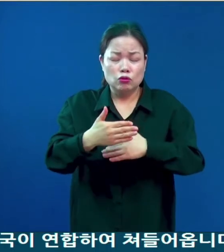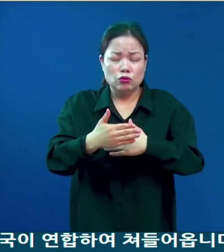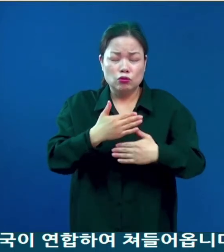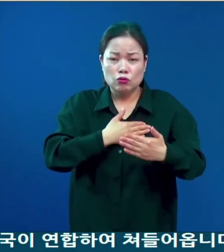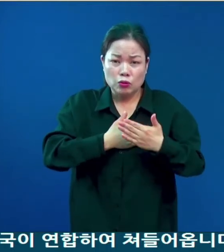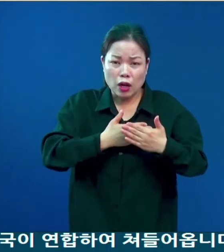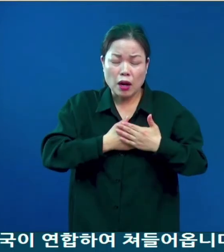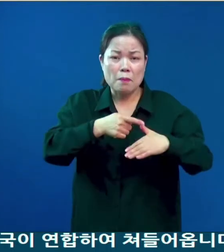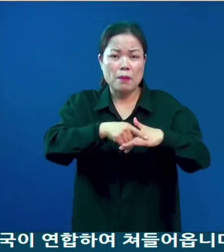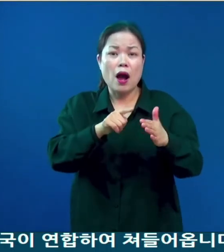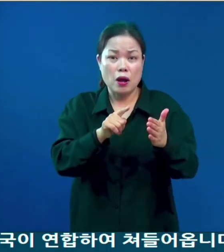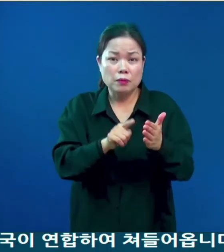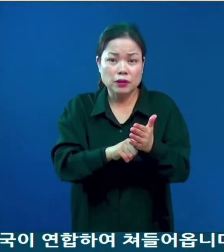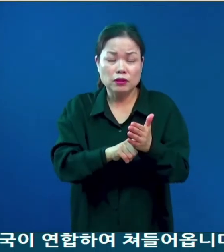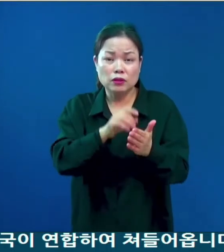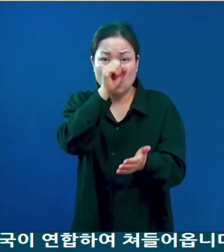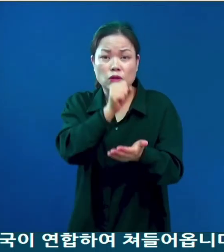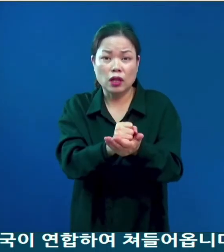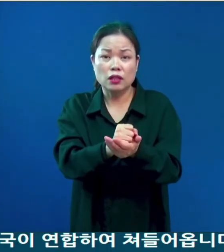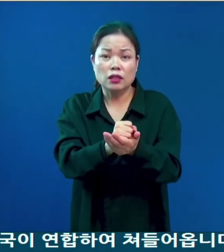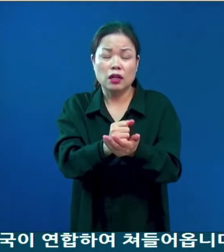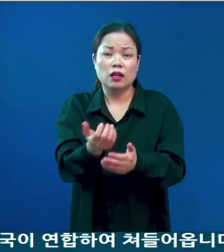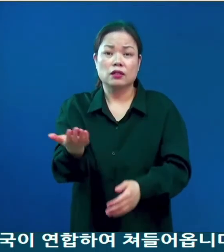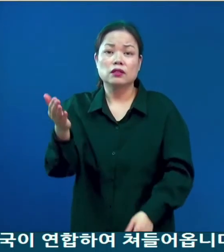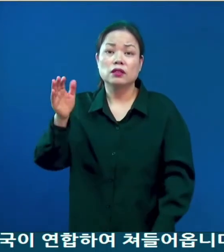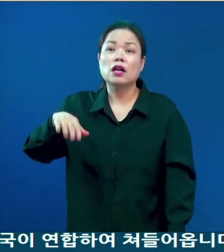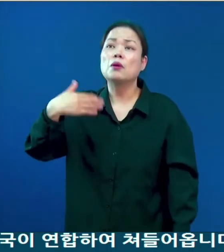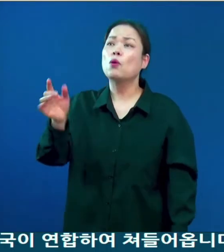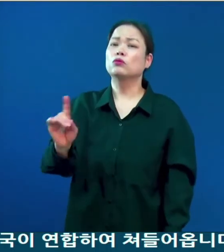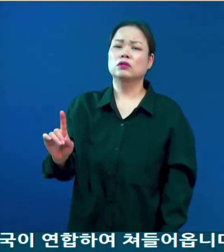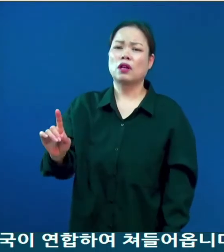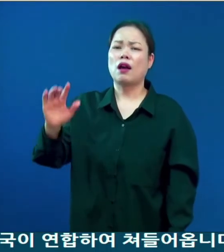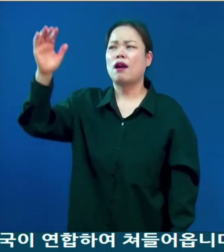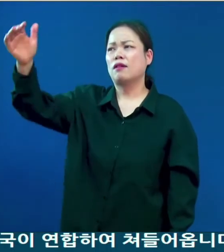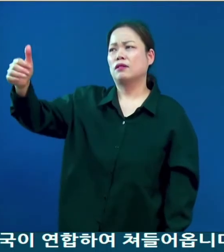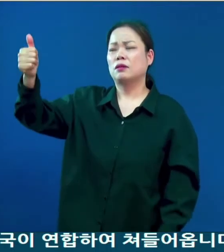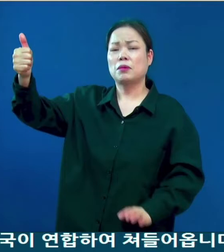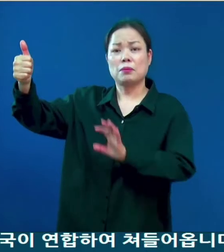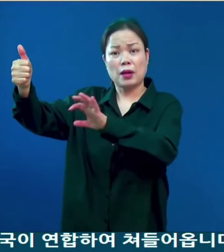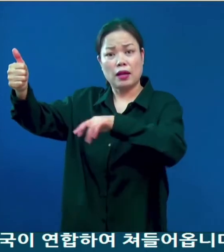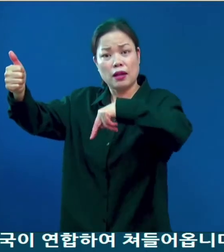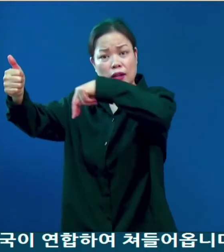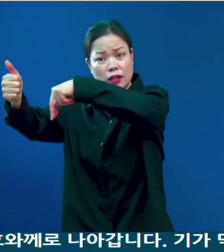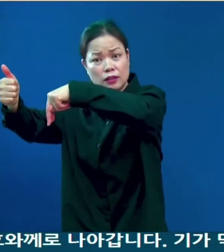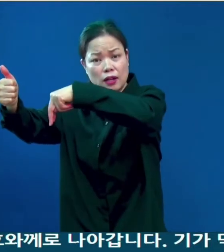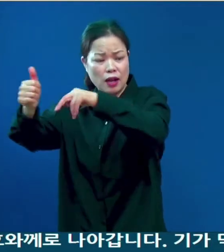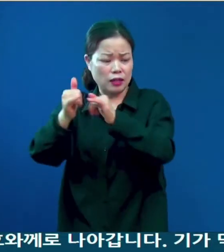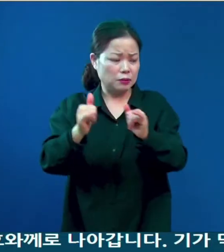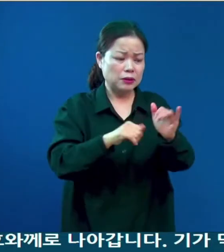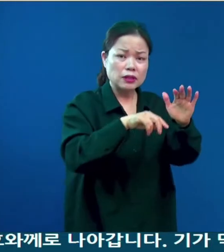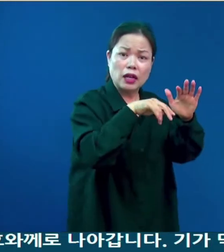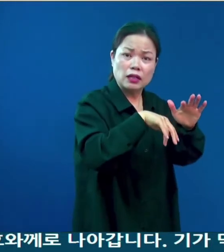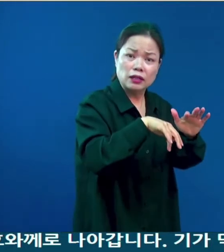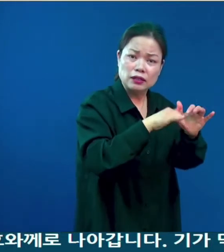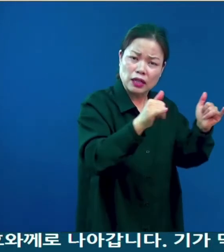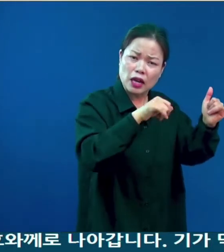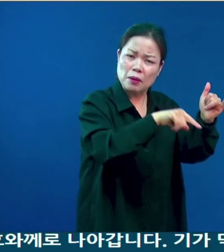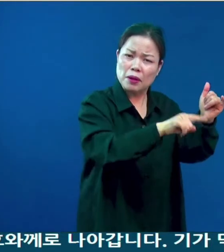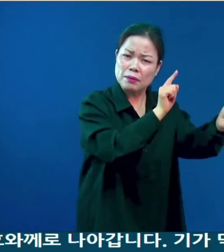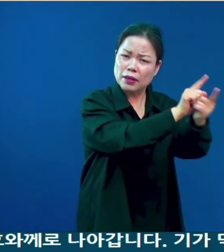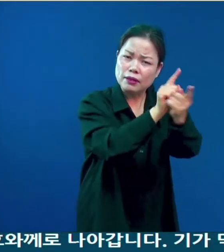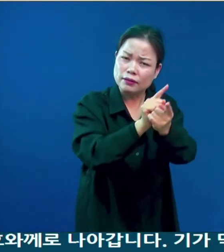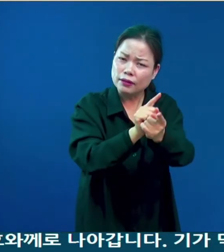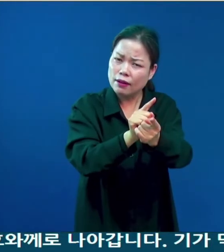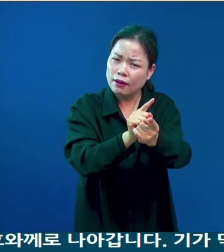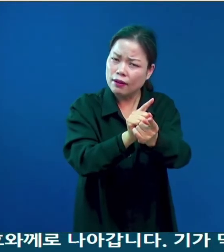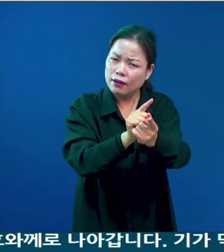거예요. 근데 그 다음 어디로 가시느냐? 그 다음 여호와께로 가시느냐, 아니면 사람에게 또는 어떤 여러 가지 인간적인